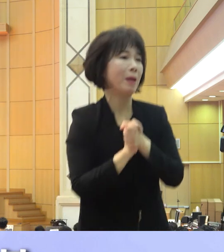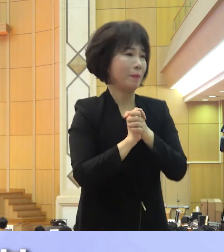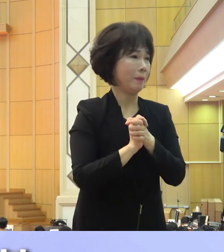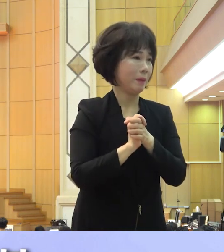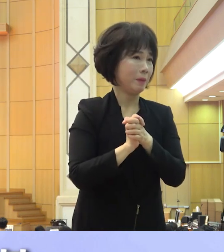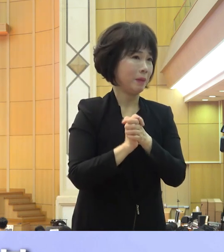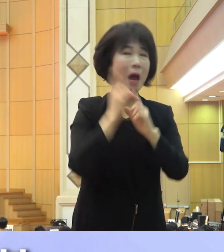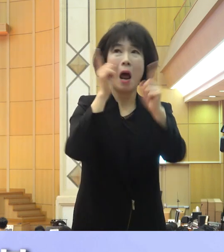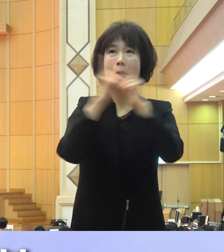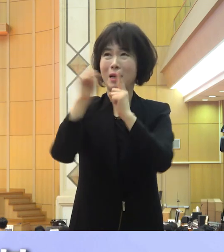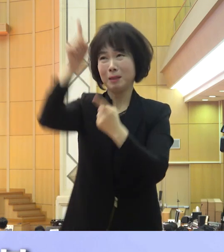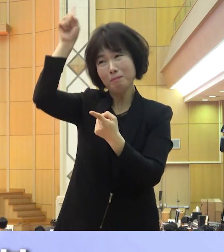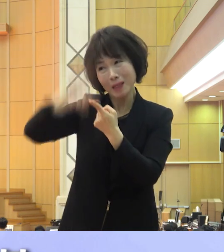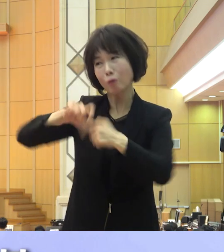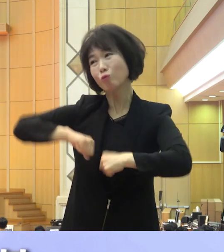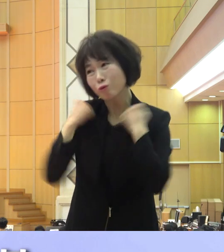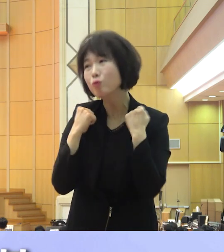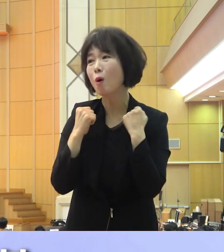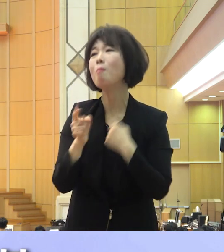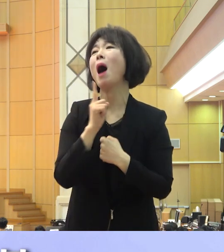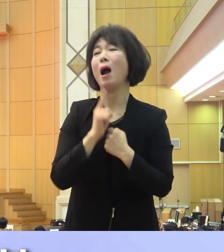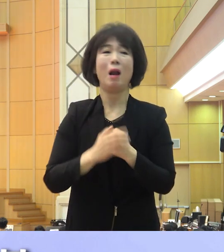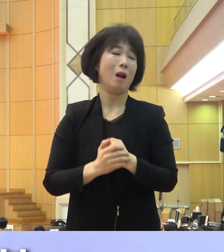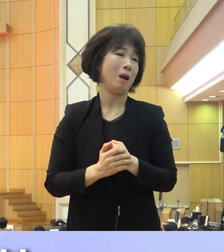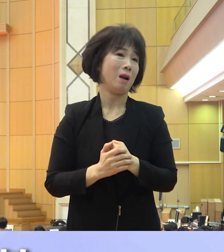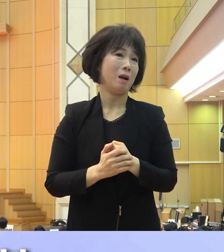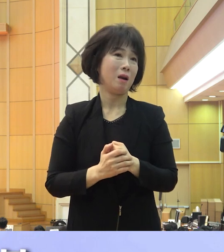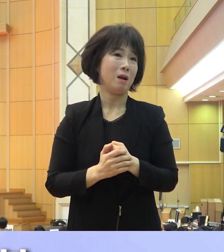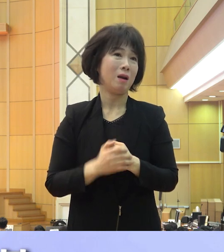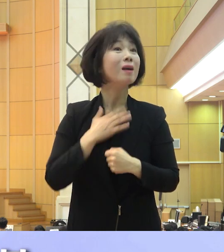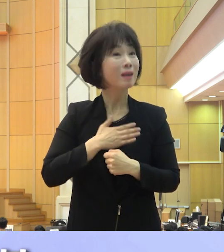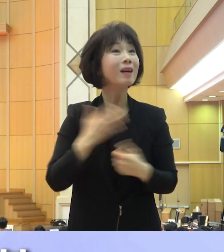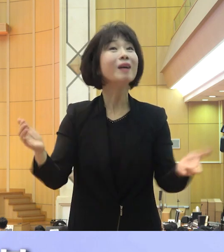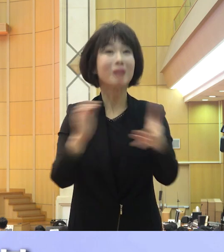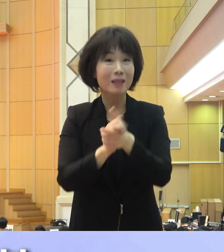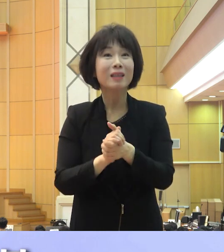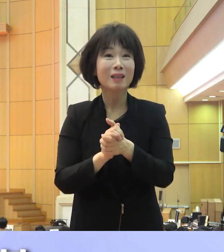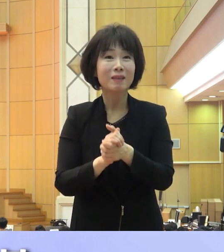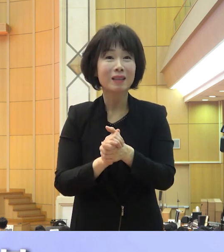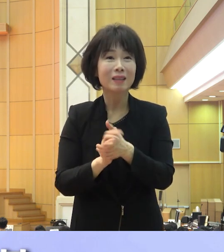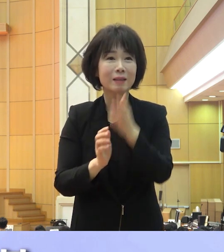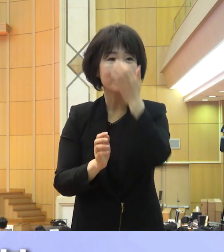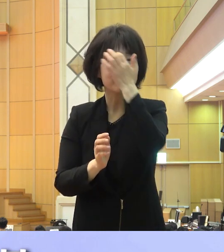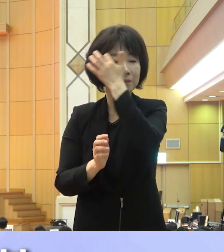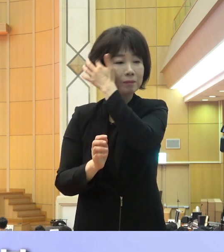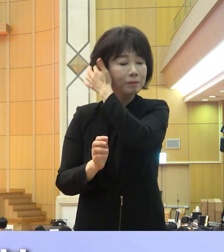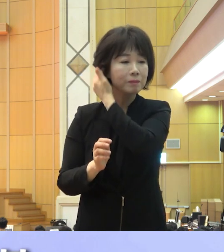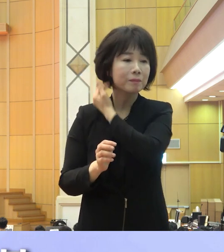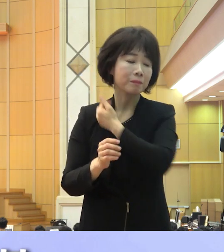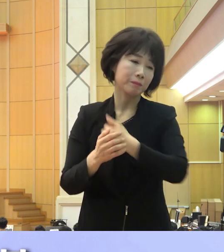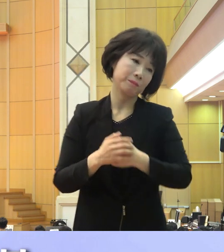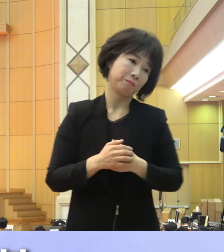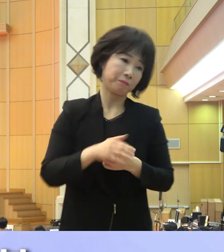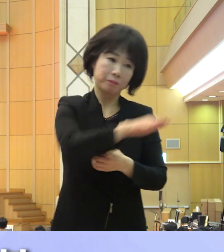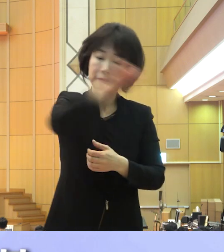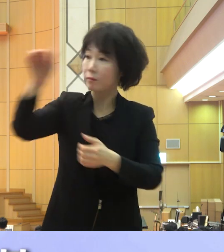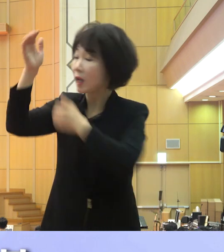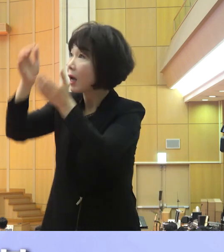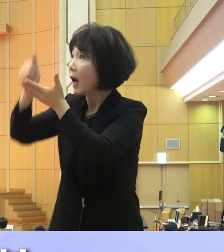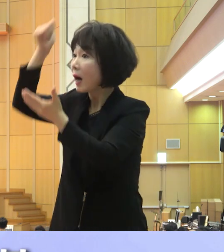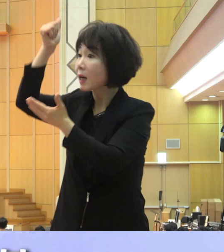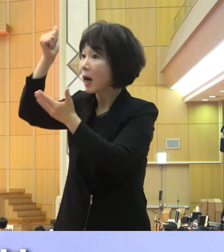쫓아갔고 말씀대로 갔습니다. 신명기 28장 말씀 보면은 2절부터 6절까지